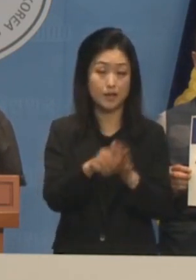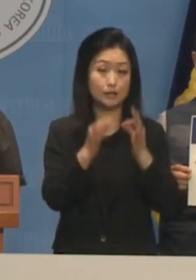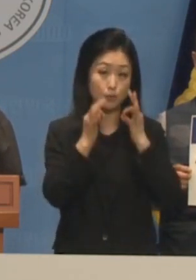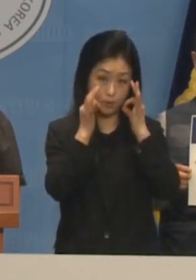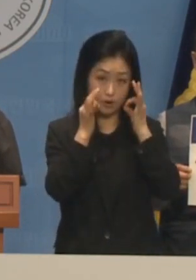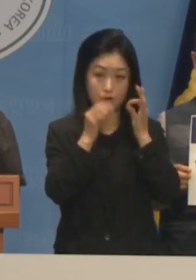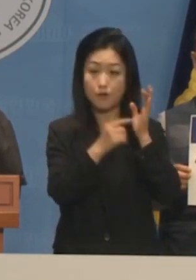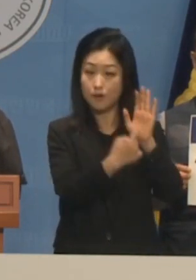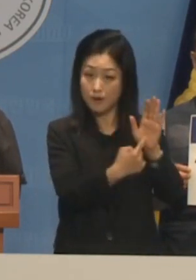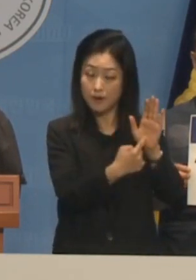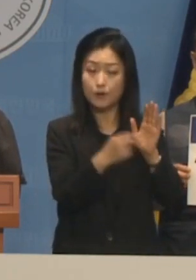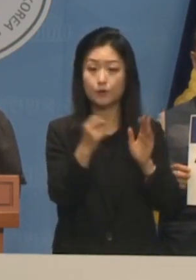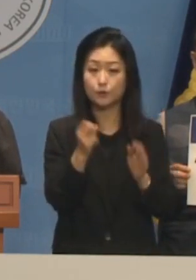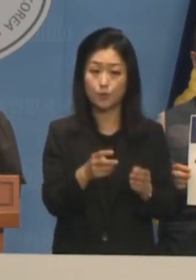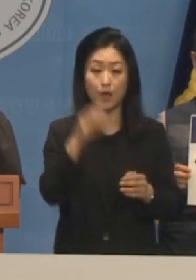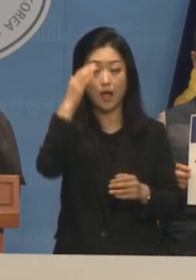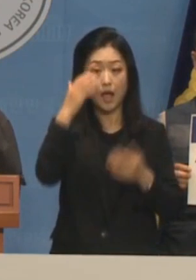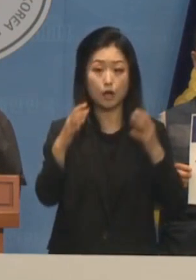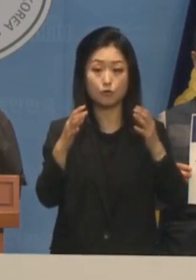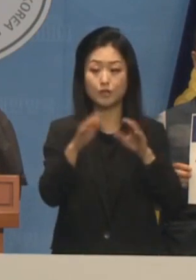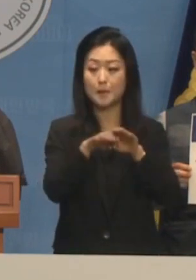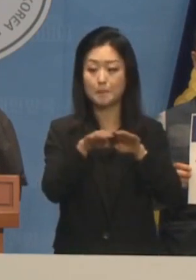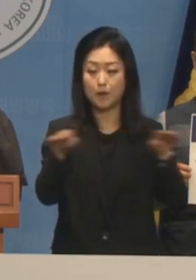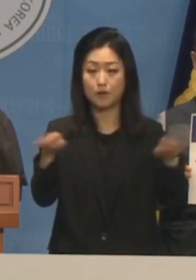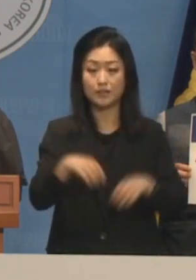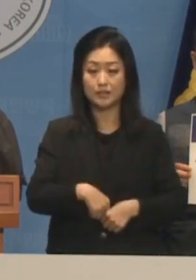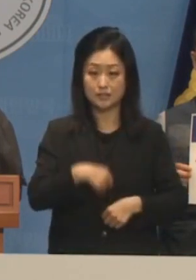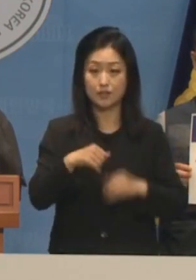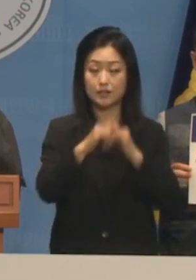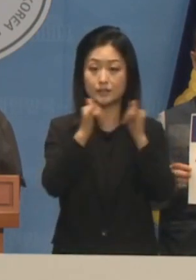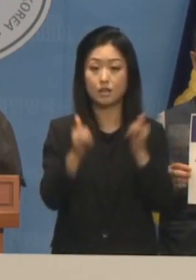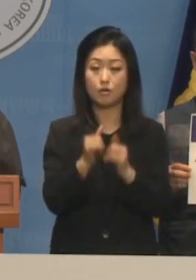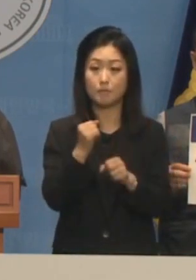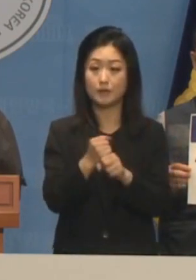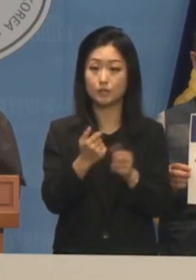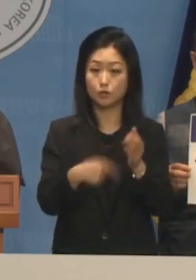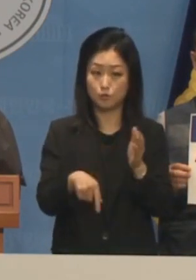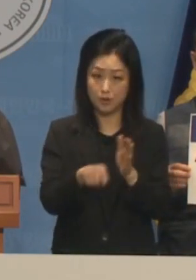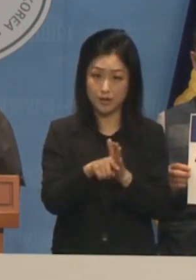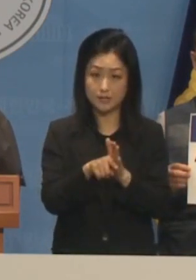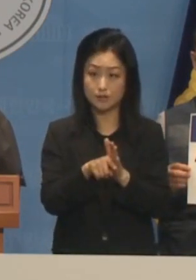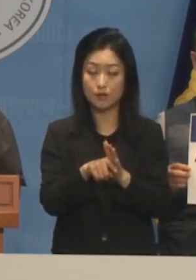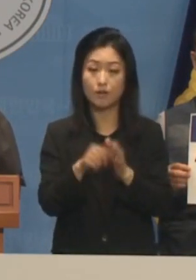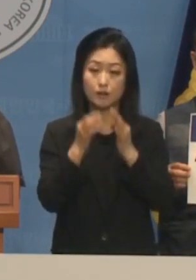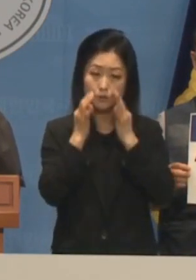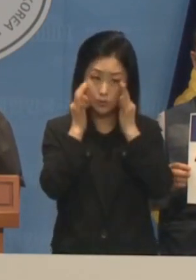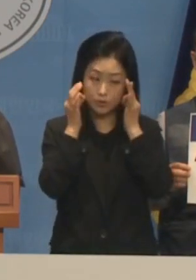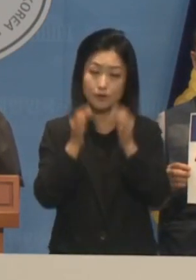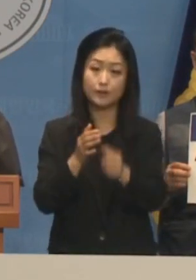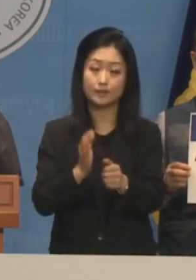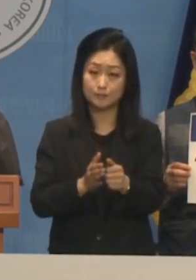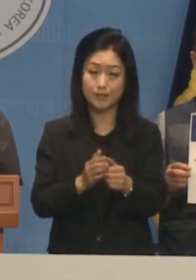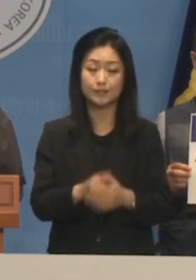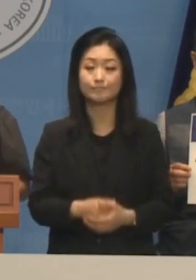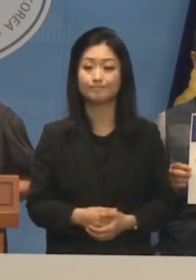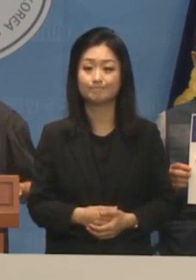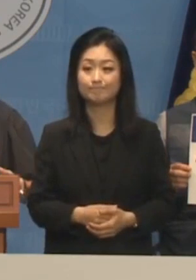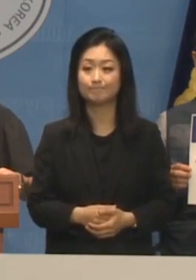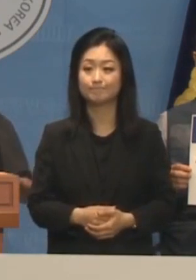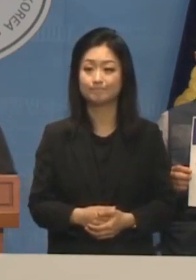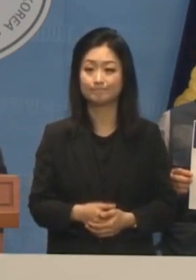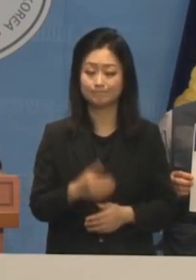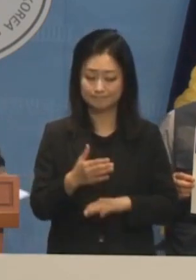더불어 한국이 좀 더 평등하고 정의로운 사회로 나아갈 수 있도록 각고의 노력을 다하겠습니다. 고맙습니다.